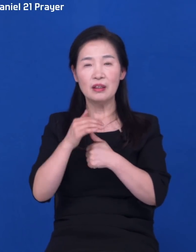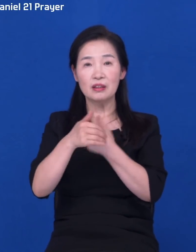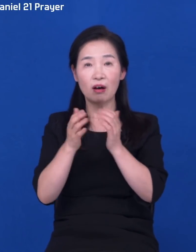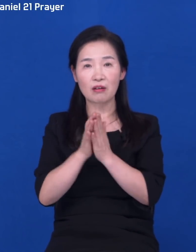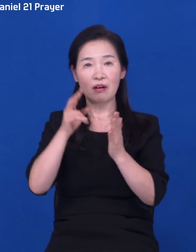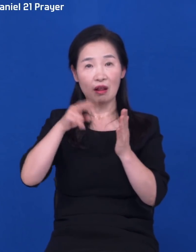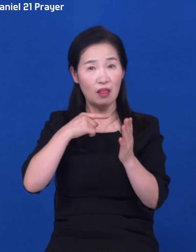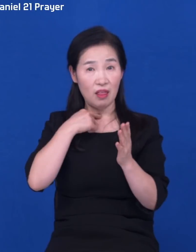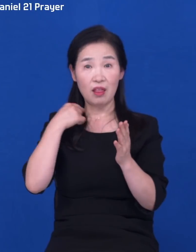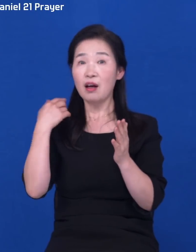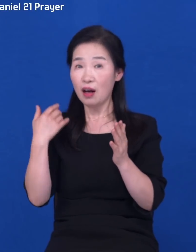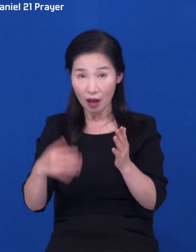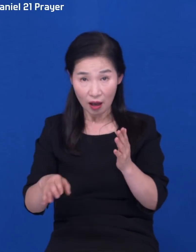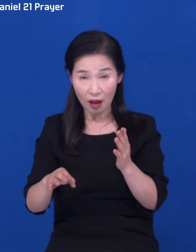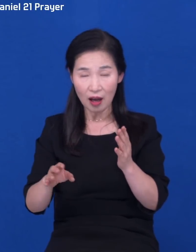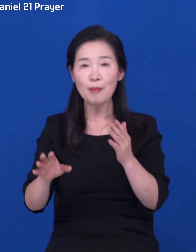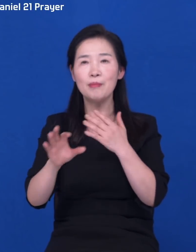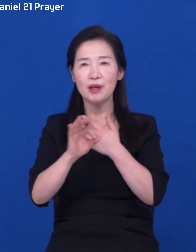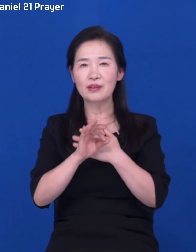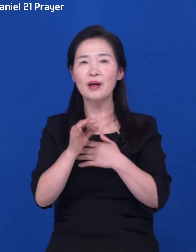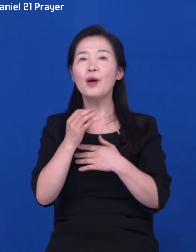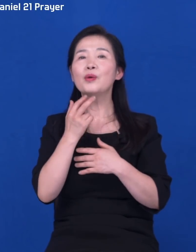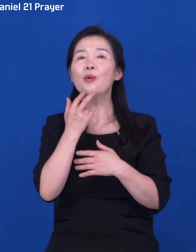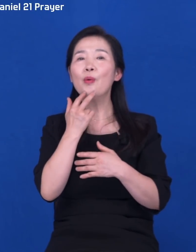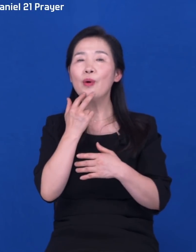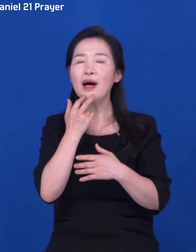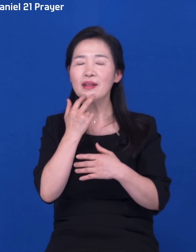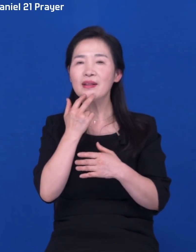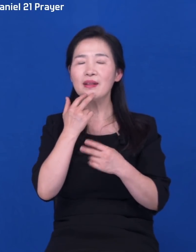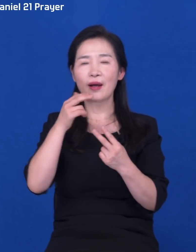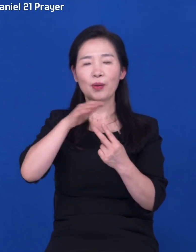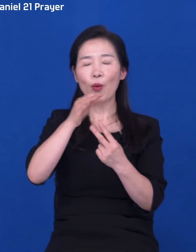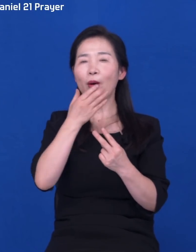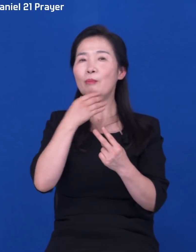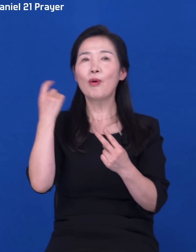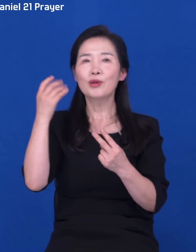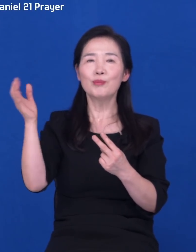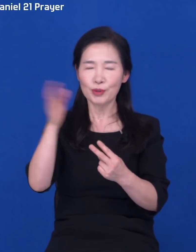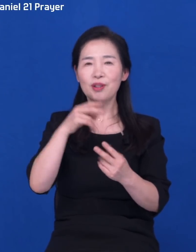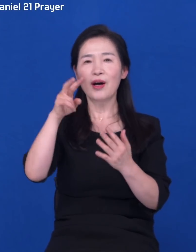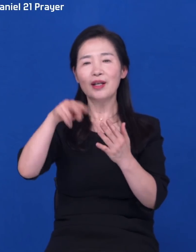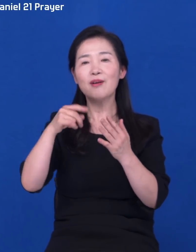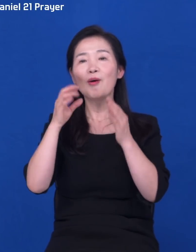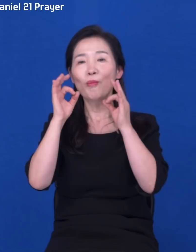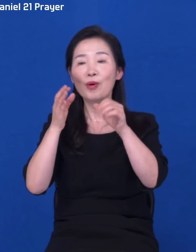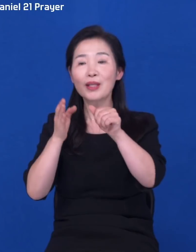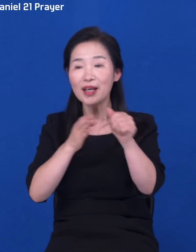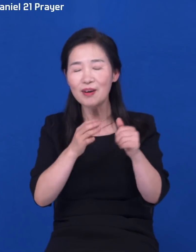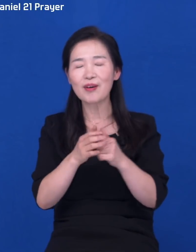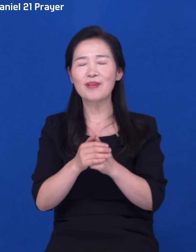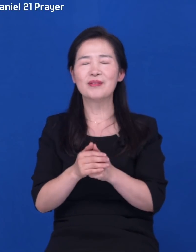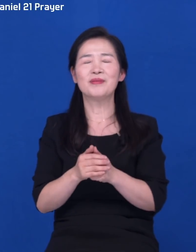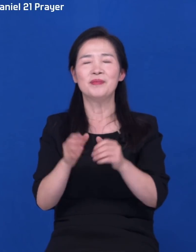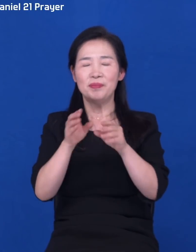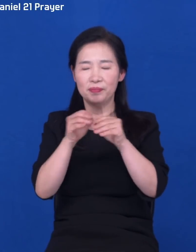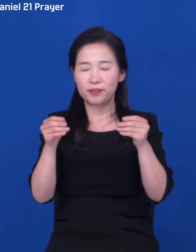읽어봤으면 요한복음부터 읽으세요. 이렇게 얘기하시더라고요. 그래서 제가 너무 기쁘게 와서 요한복음 어딨지? 하고만 찾았는데